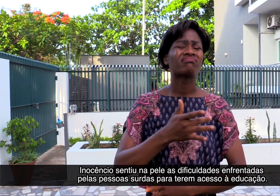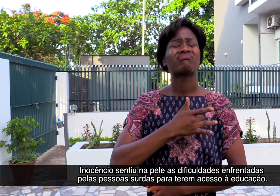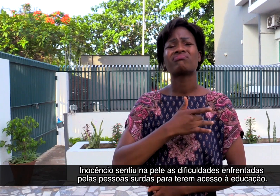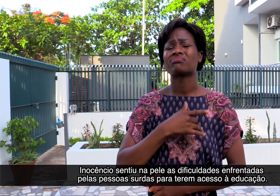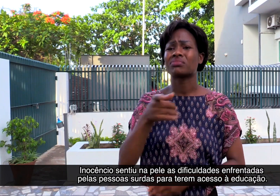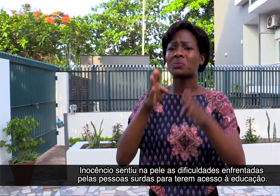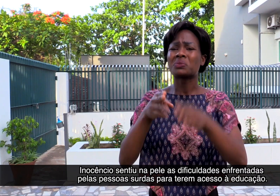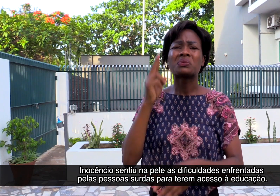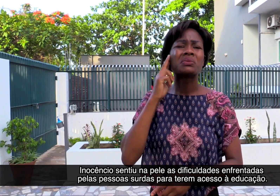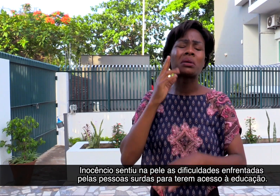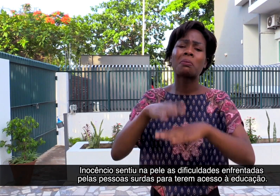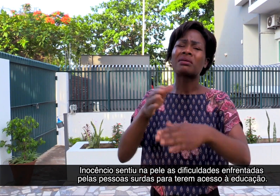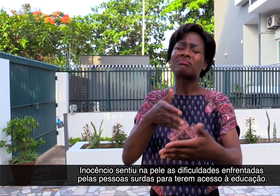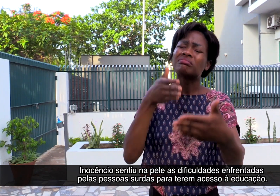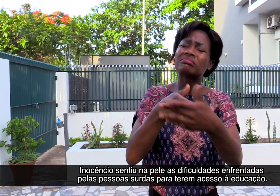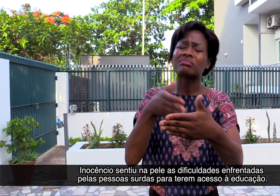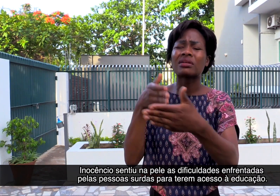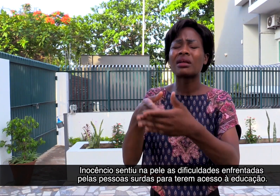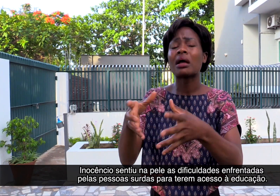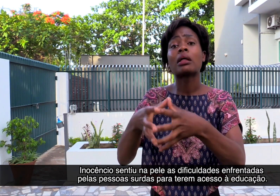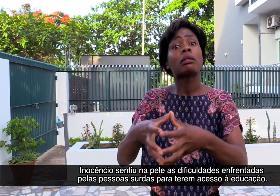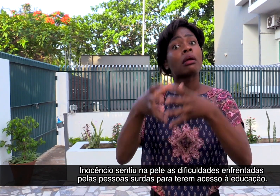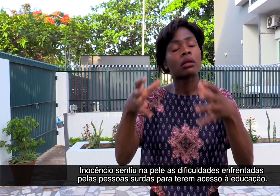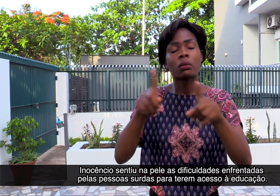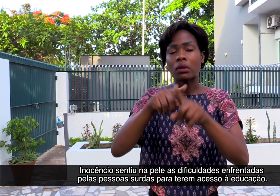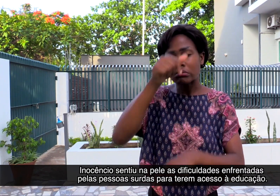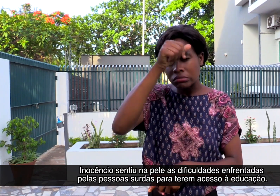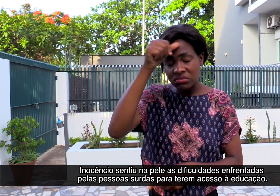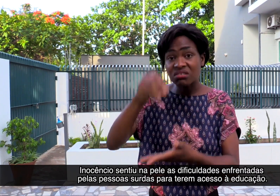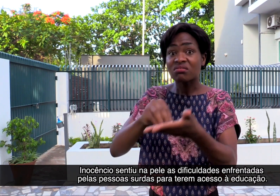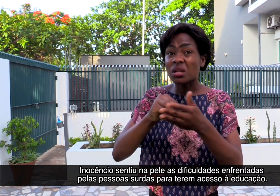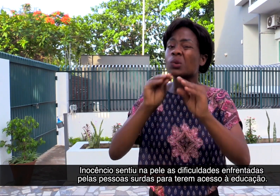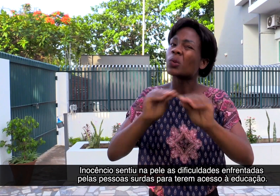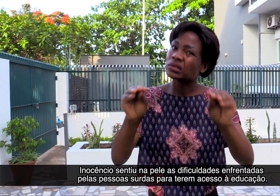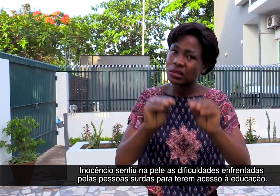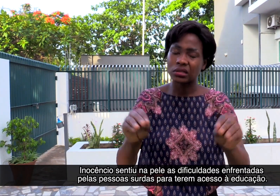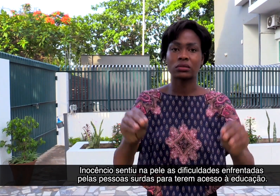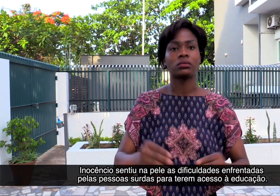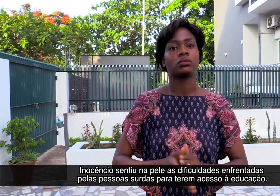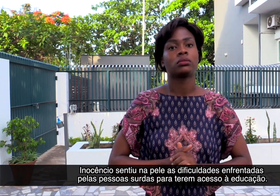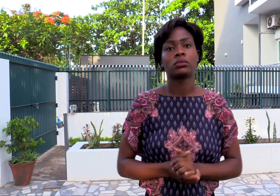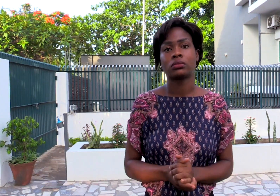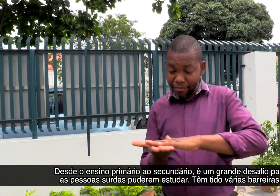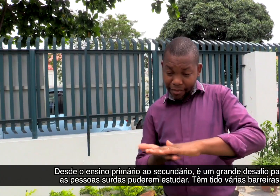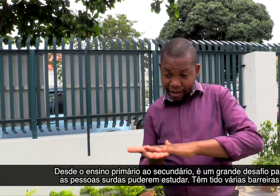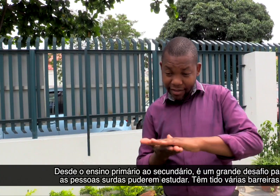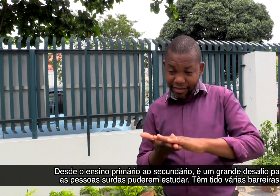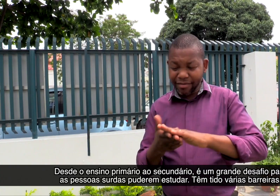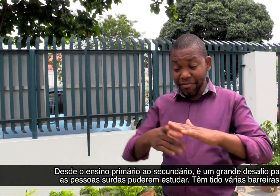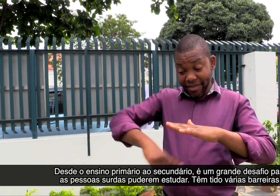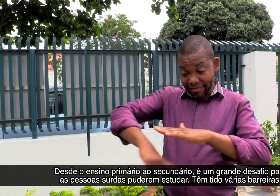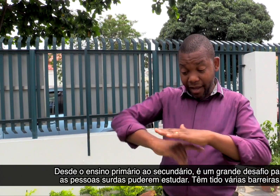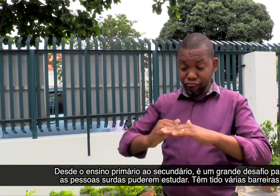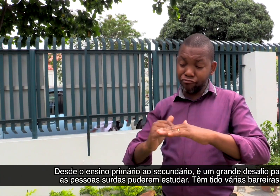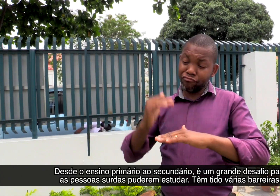Inocêncio sentiu na pele as dificuldades enfrentadas pelas pessoas surdas para terem acesso à educação.